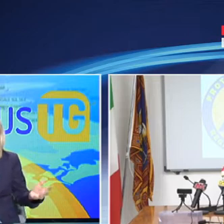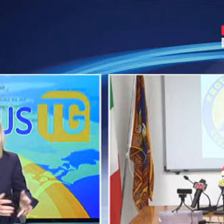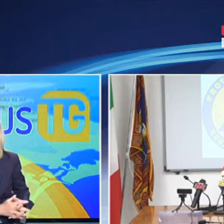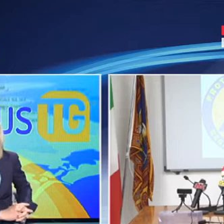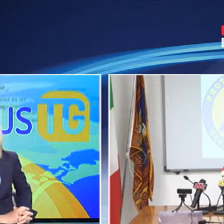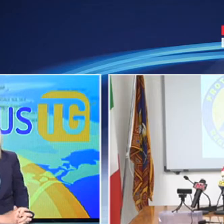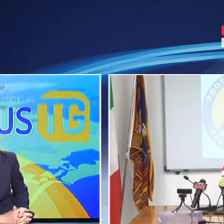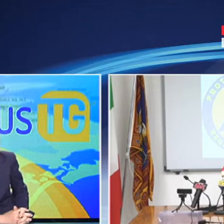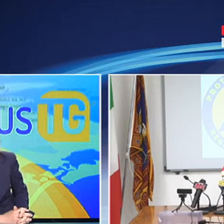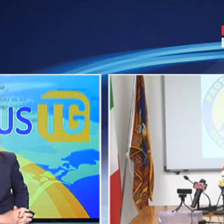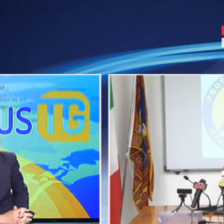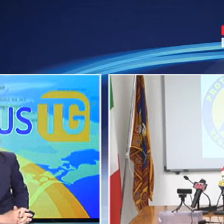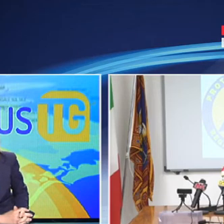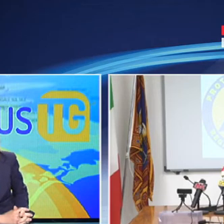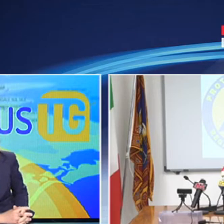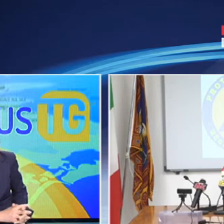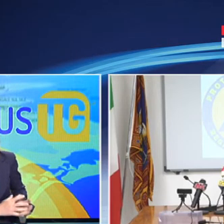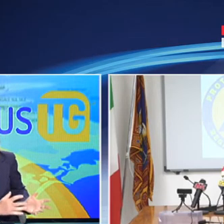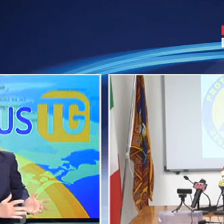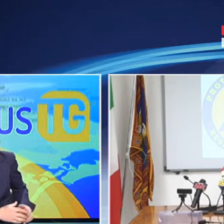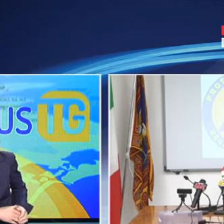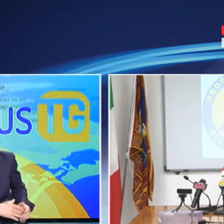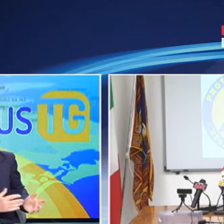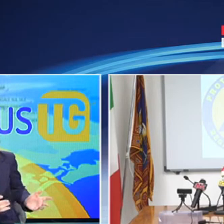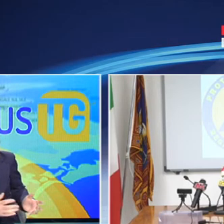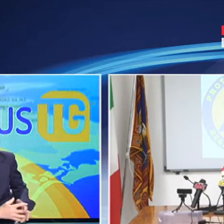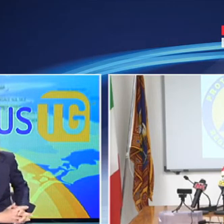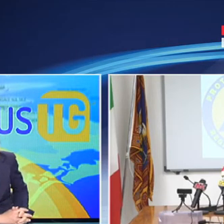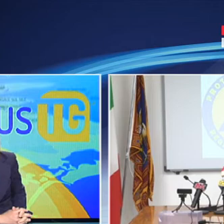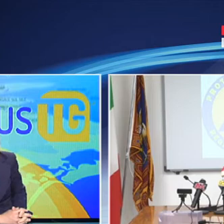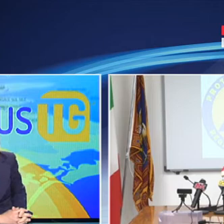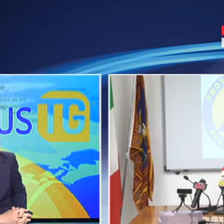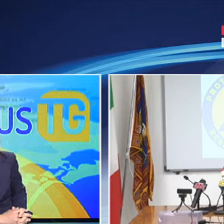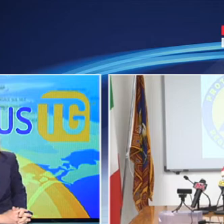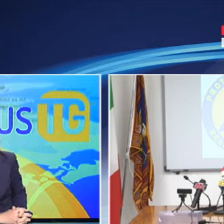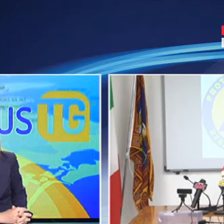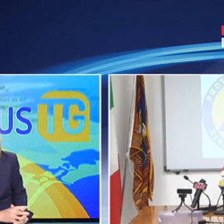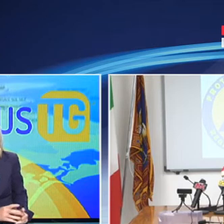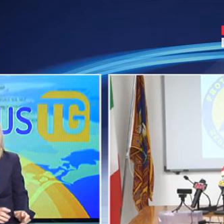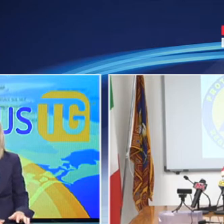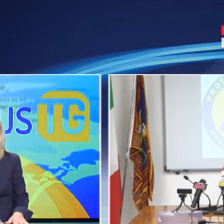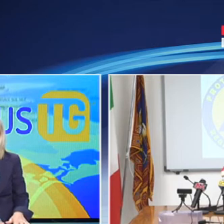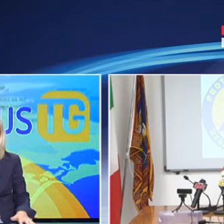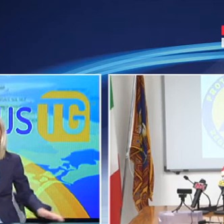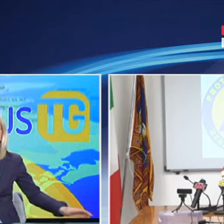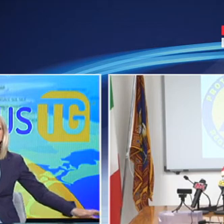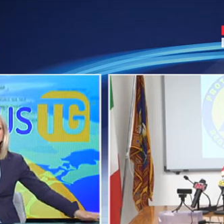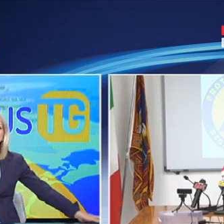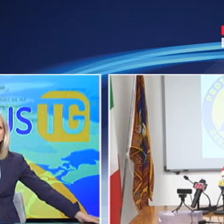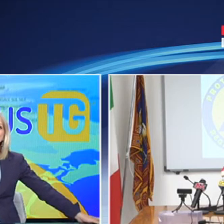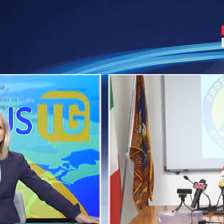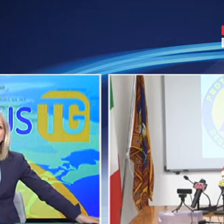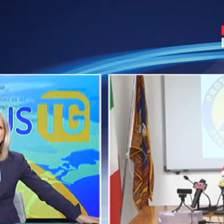di fatto autostradale di Bassano del Grappa verso la parte trevigiana. Sappiamo che i